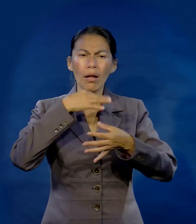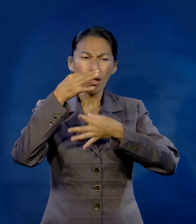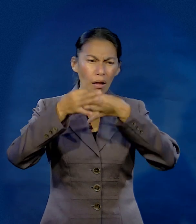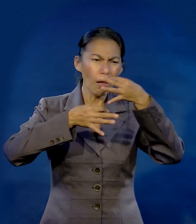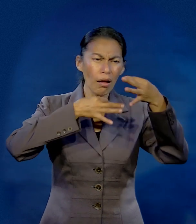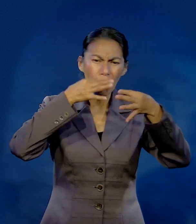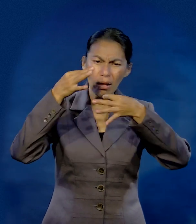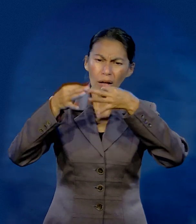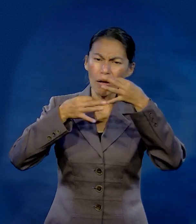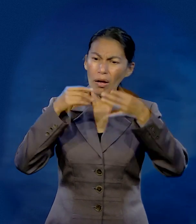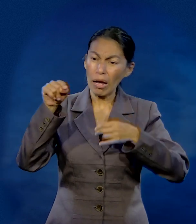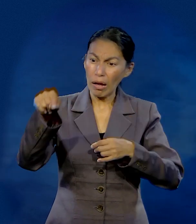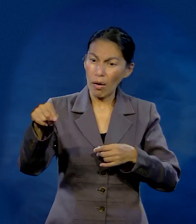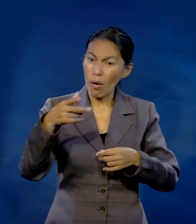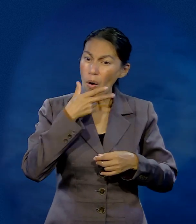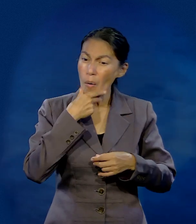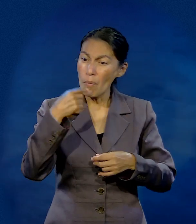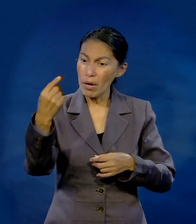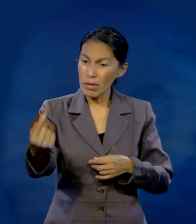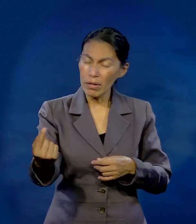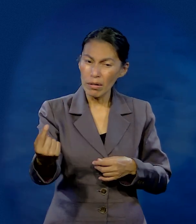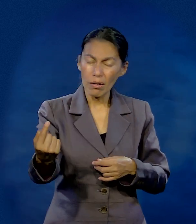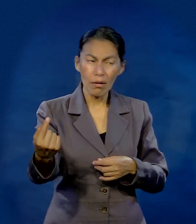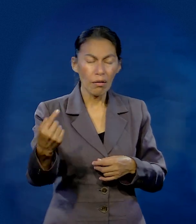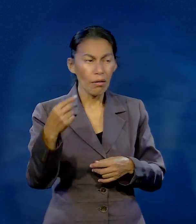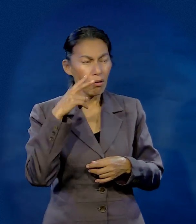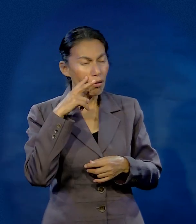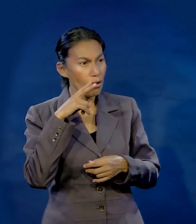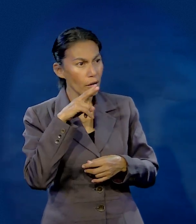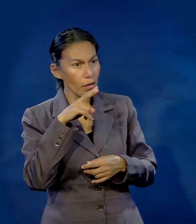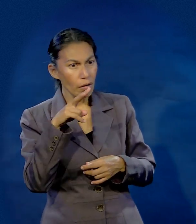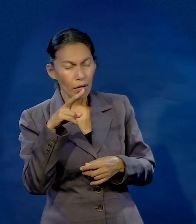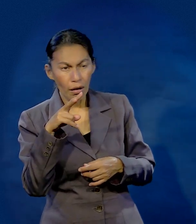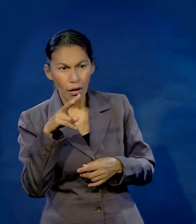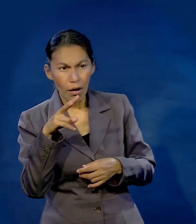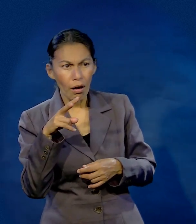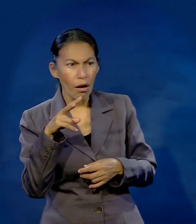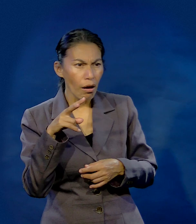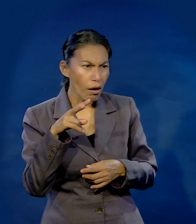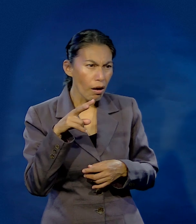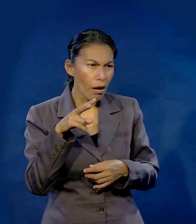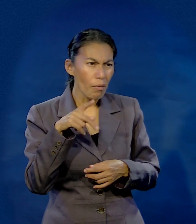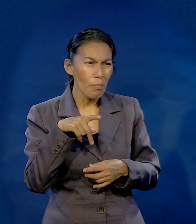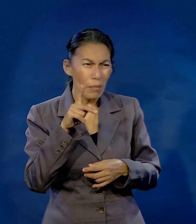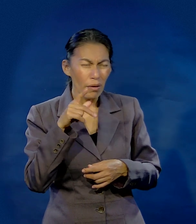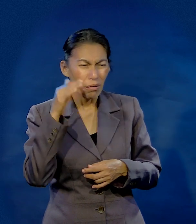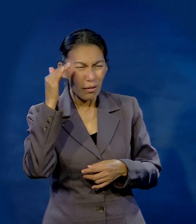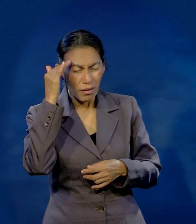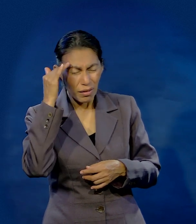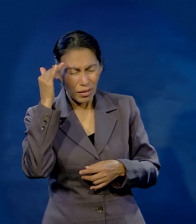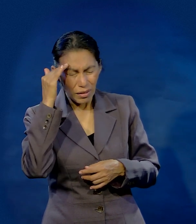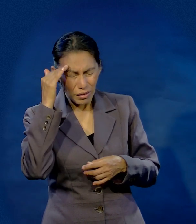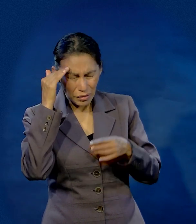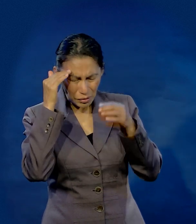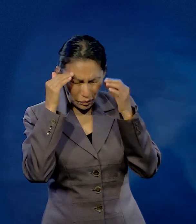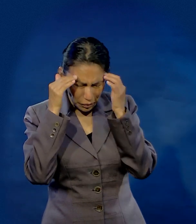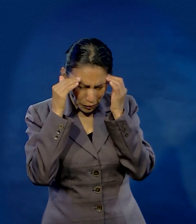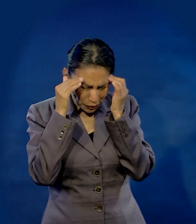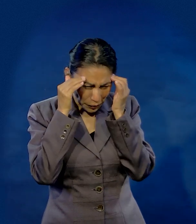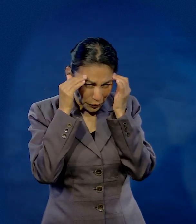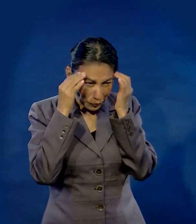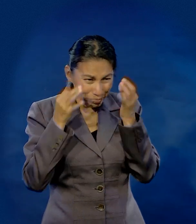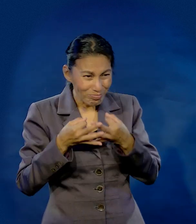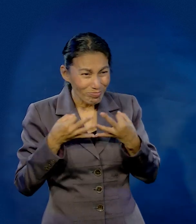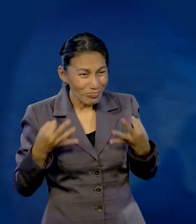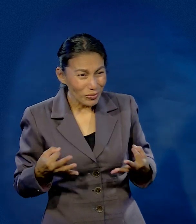a escuchar a Jesús y escuche bien querido joven y hermano y amigo durante todo el sermón de Jesús este hombre nunca